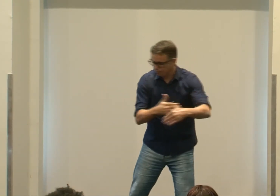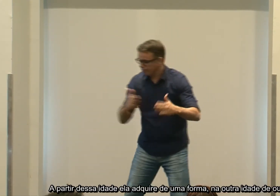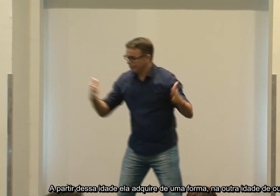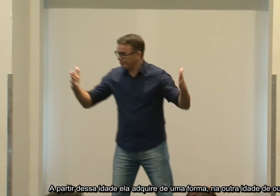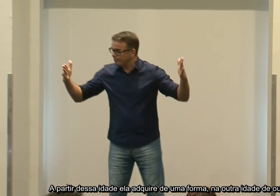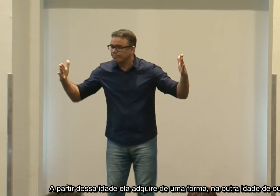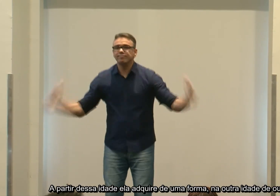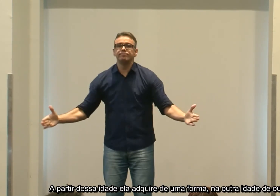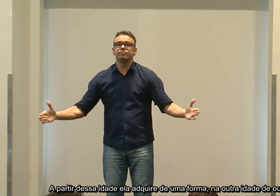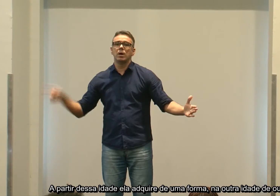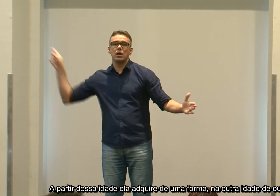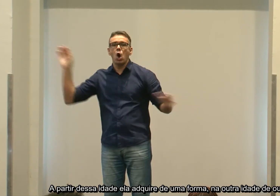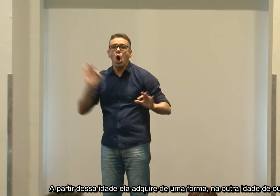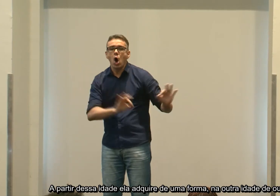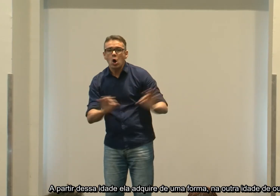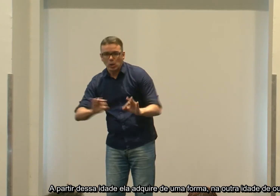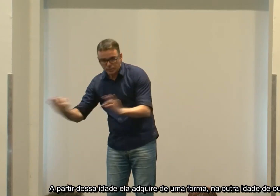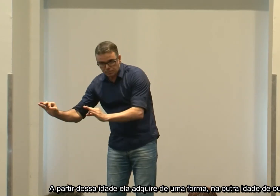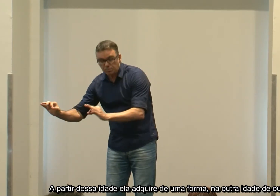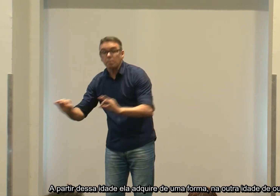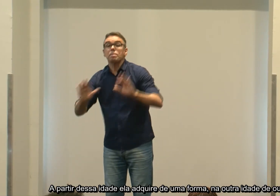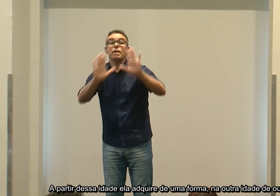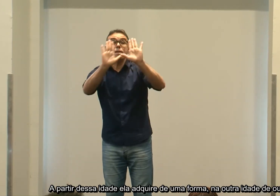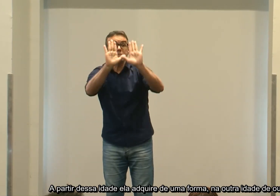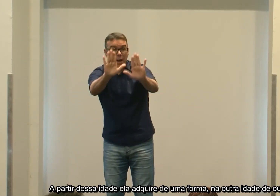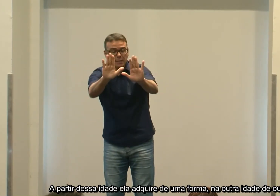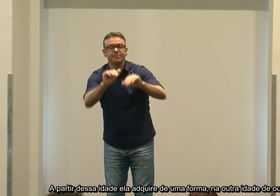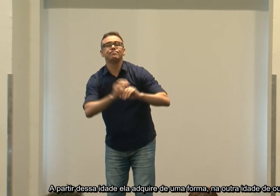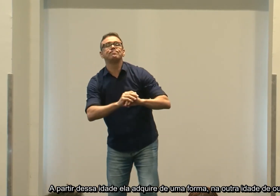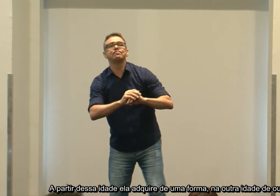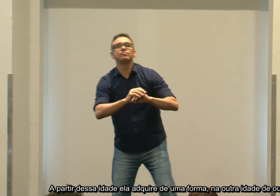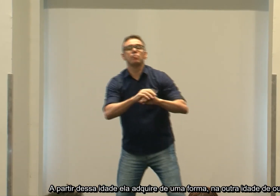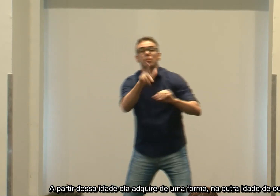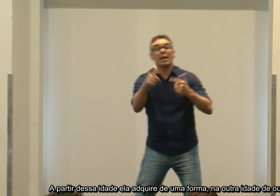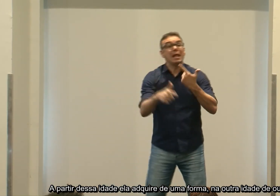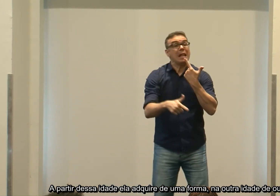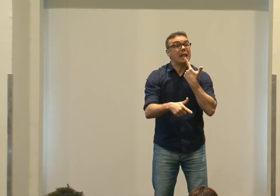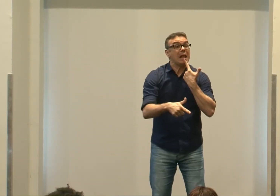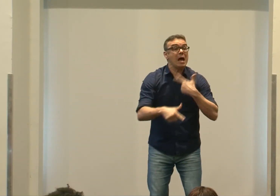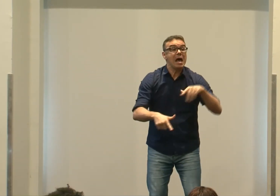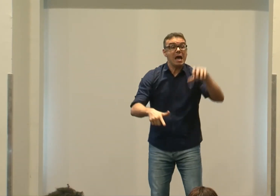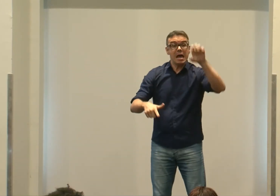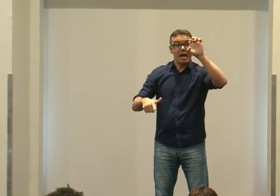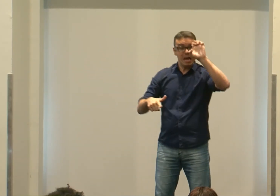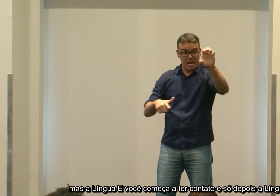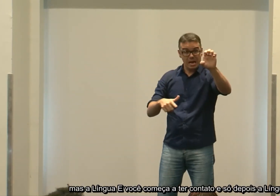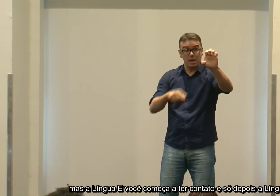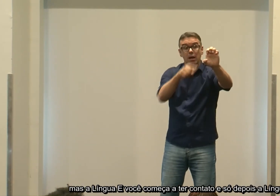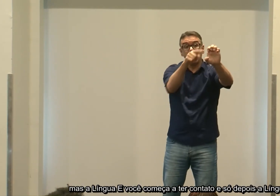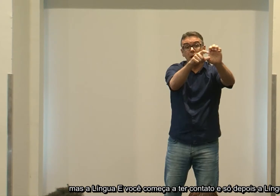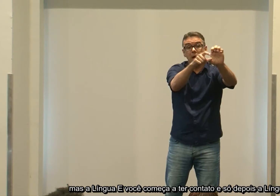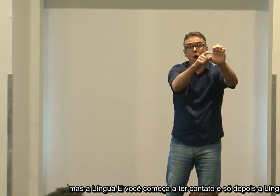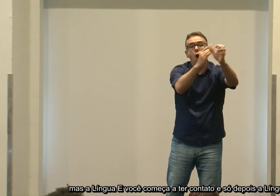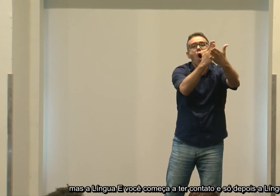A partir dessa idade, ela adquire de uma forma, na outra idade de outra forma. Mas a língua